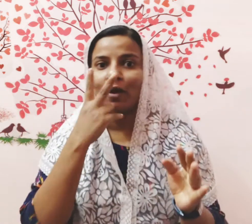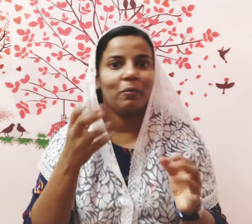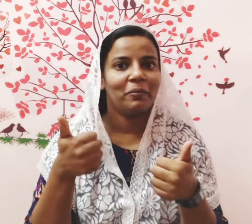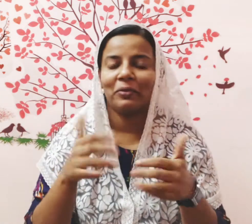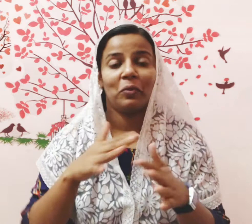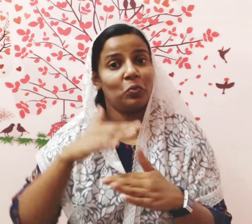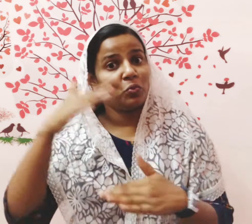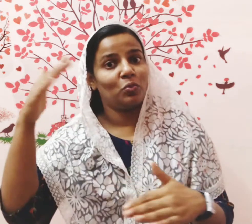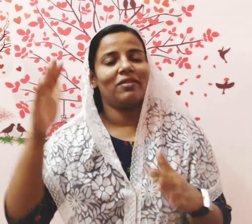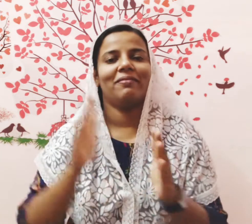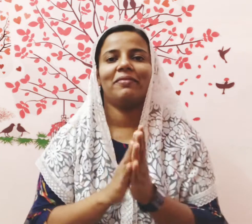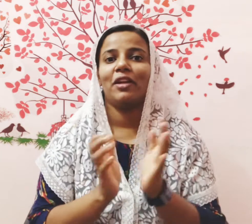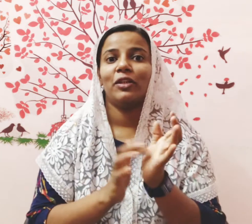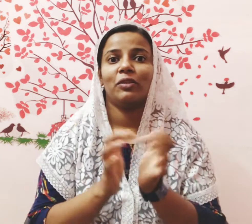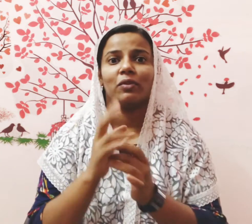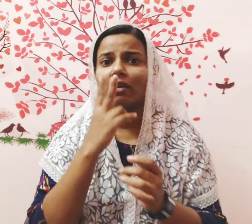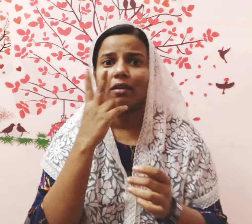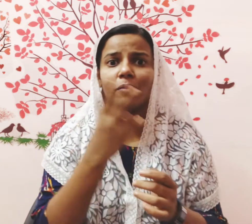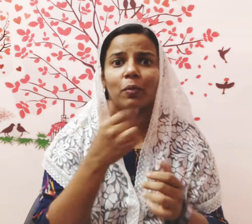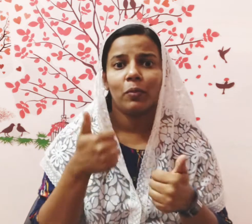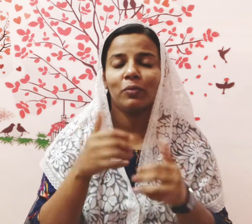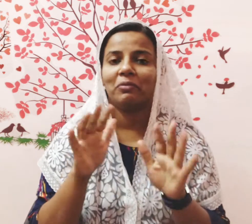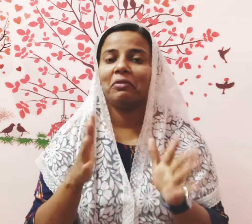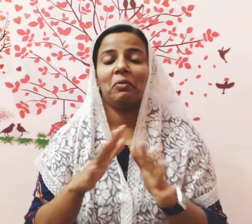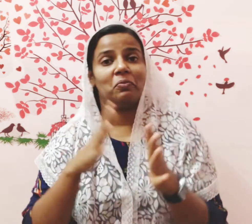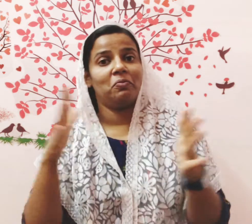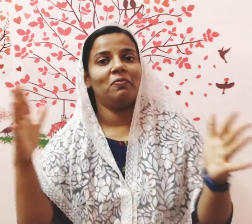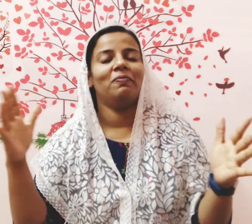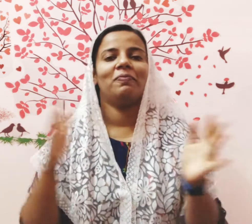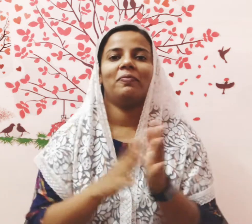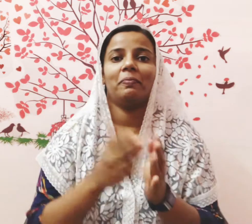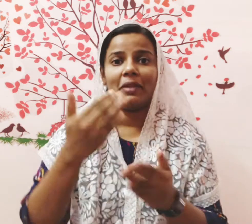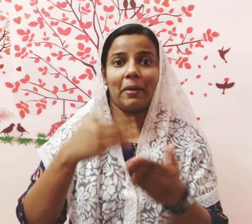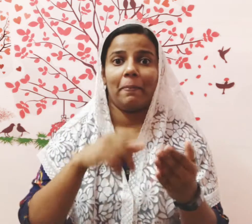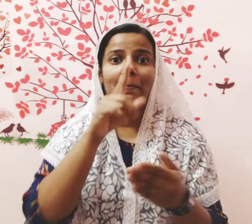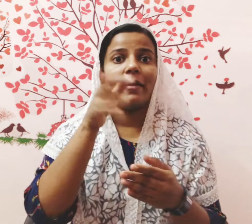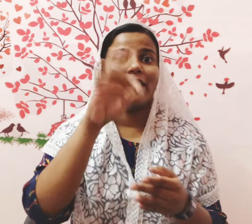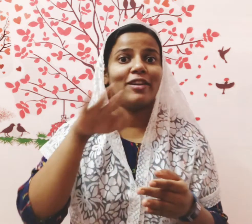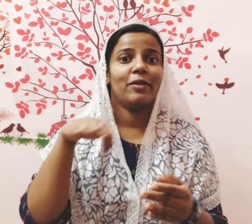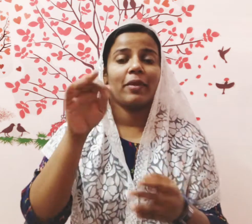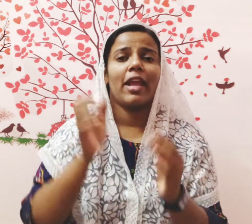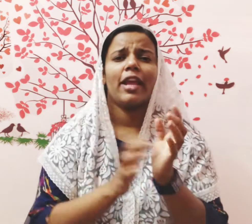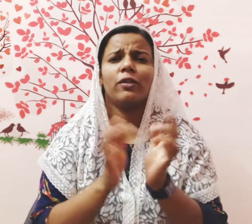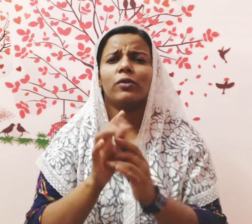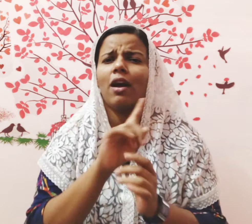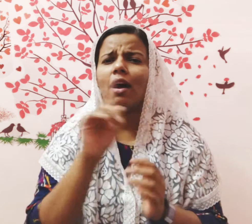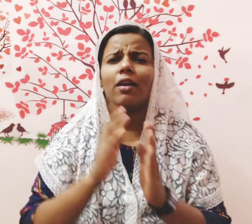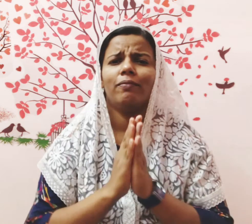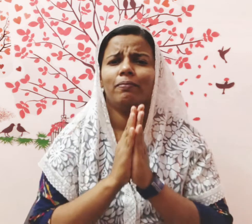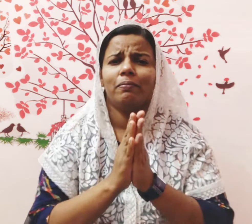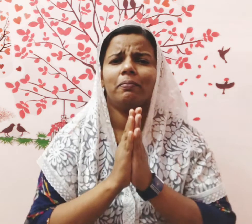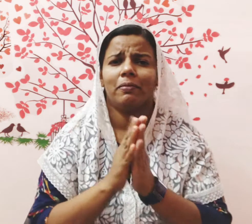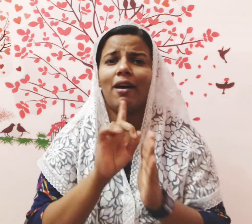അഗോചരമത്രേ. ഹല്ലേലൂയ. അവൻ്റെ മഹിമ എന്തുവാ? അഗോചരമത്രേ. എന്നിട്ട് 18-ാമത്തെ ഭാഗത്ത് പറയാം, യഹോവ തന്നെ വിളിച്ചപേക്ഷിക്കുന്ന